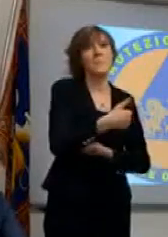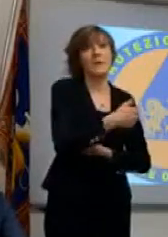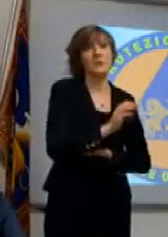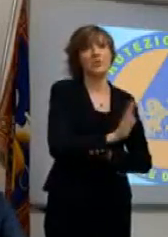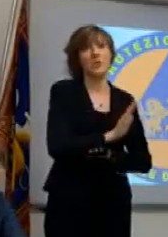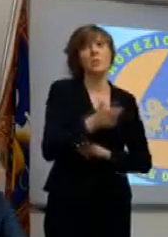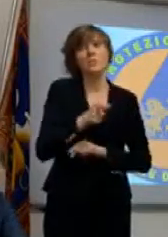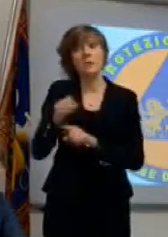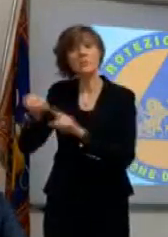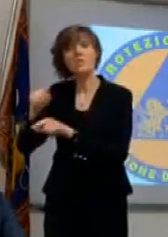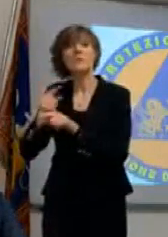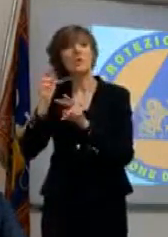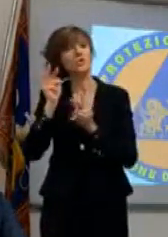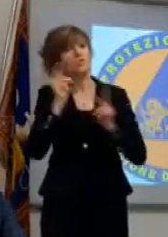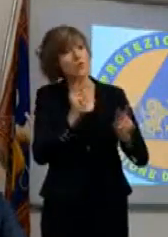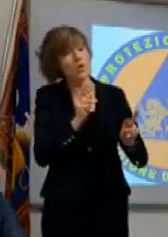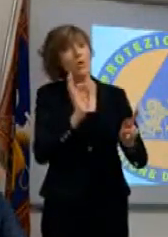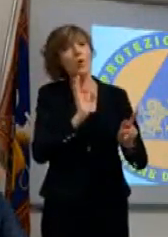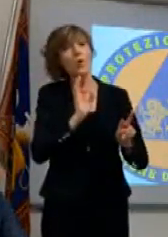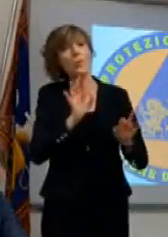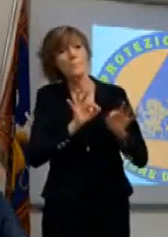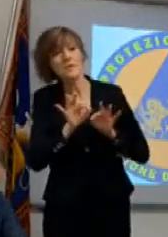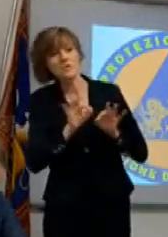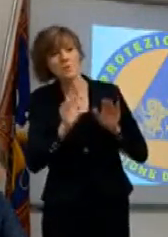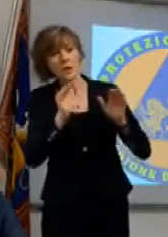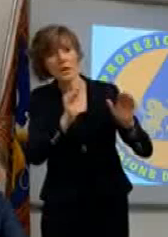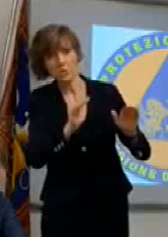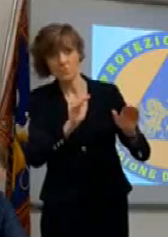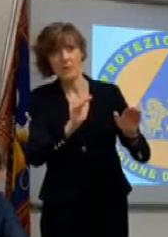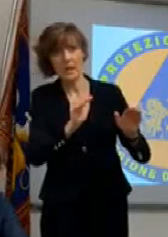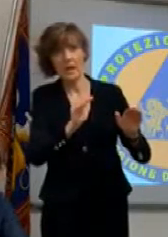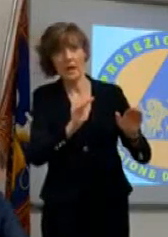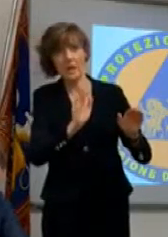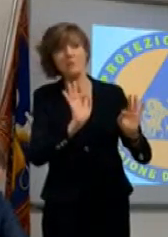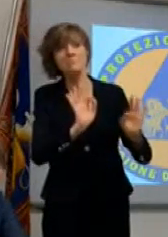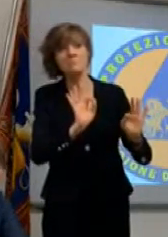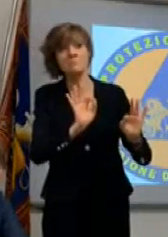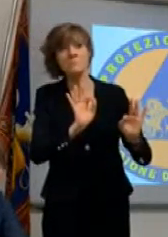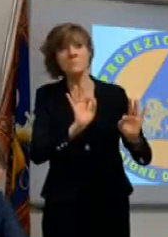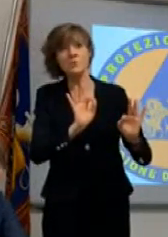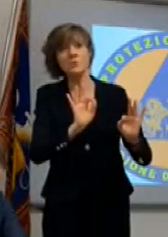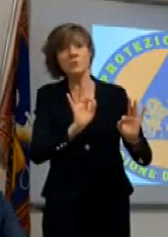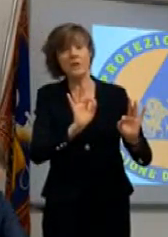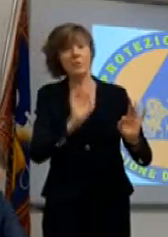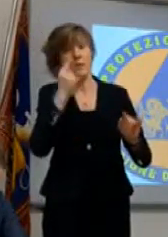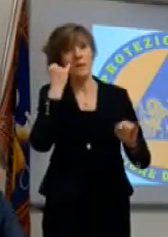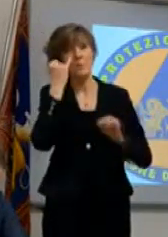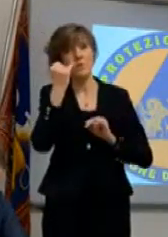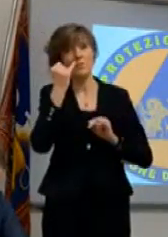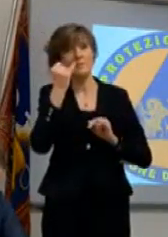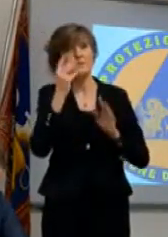ai fini dei controlli e delle eventuali misure cautelari in funzione della prevenzione di ipotesi di